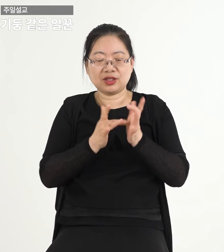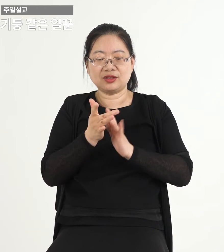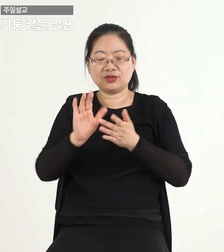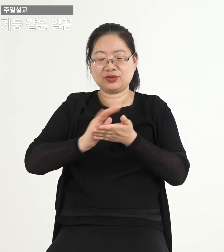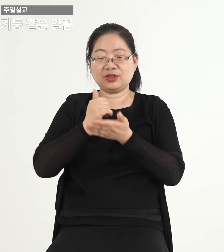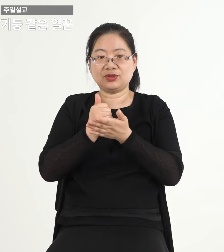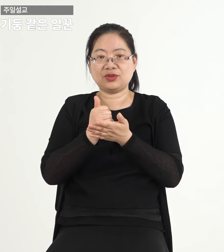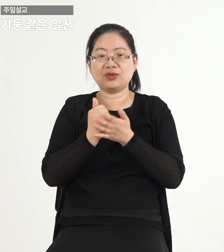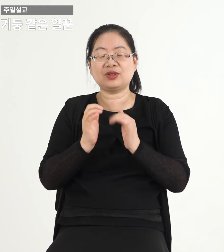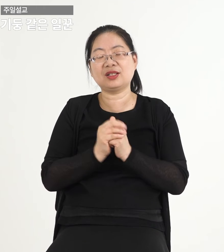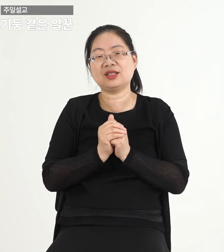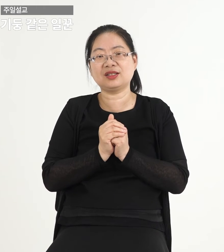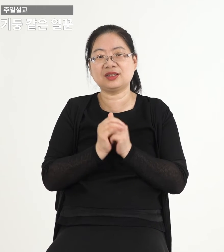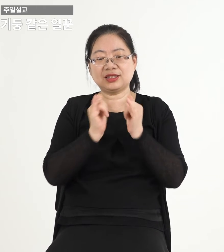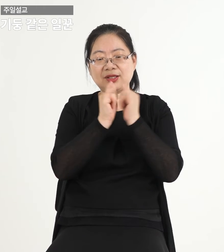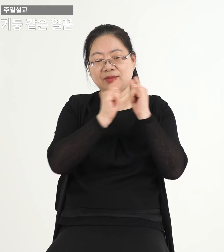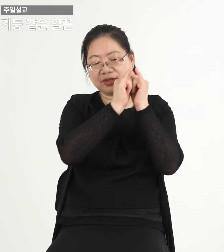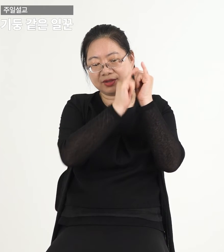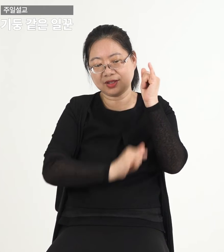역사는